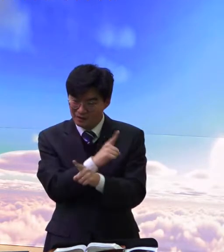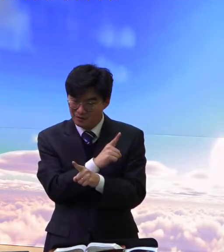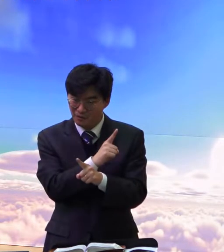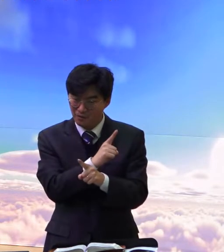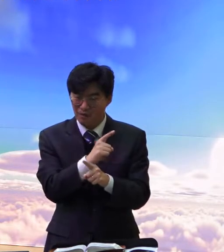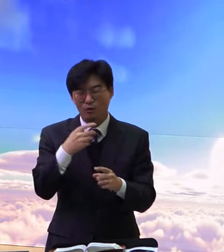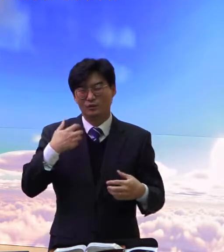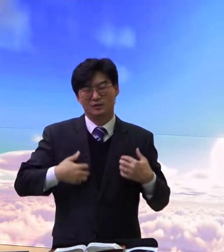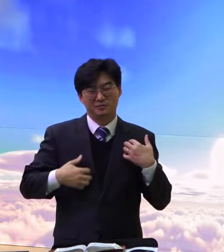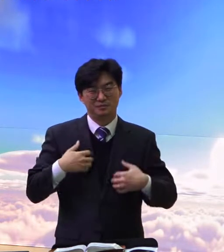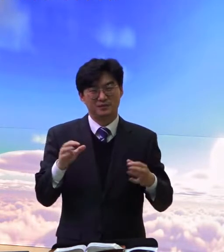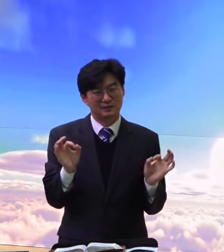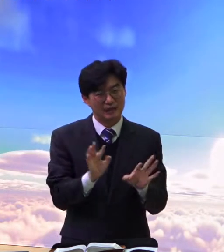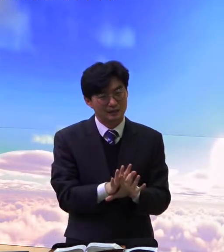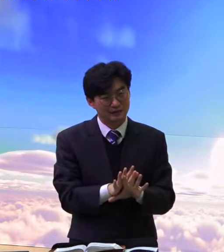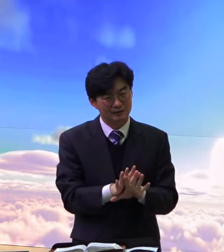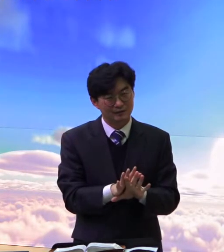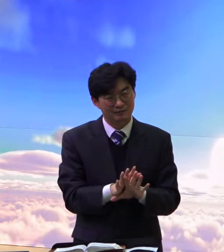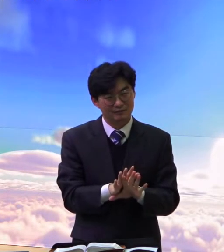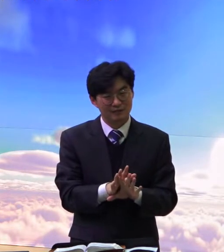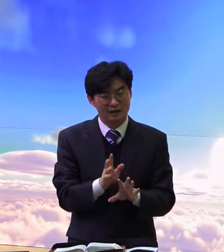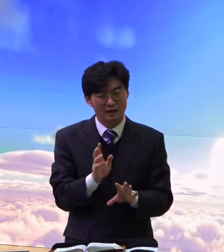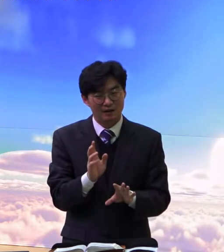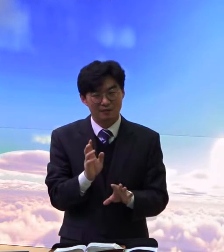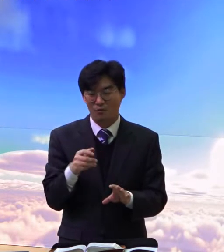성도님들이 많아졌습니다.